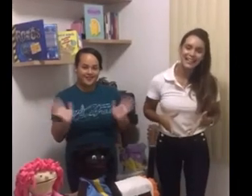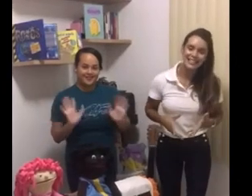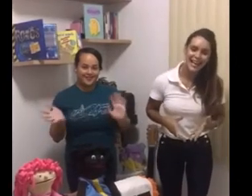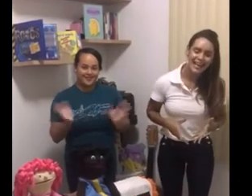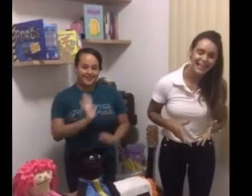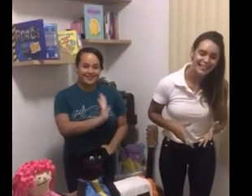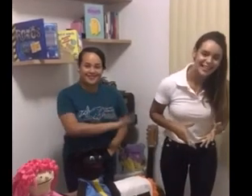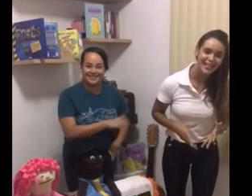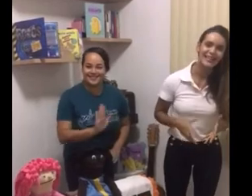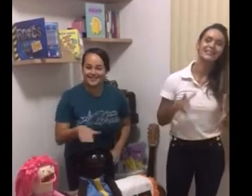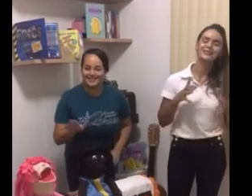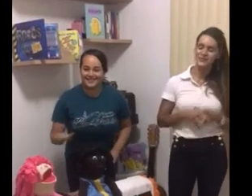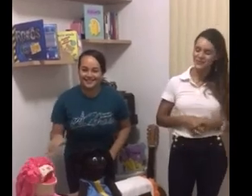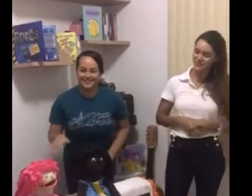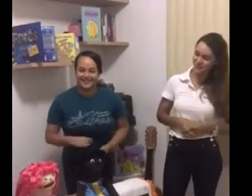Olá, criançada!